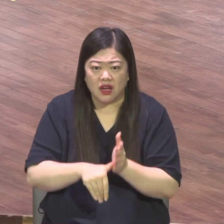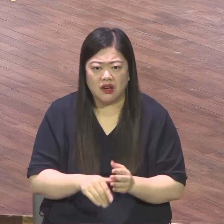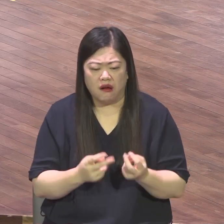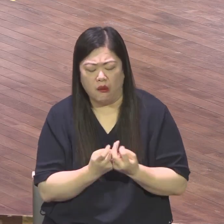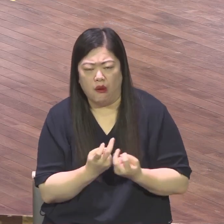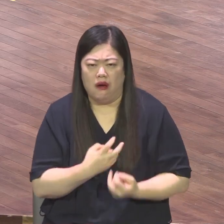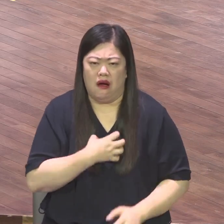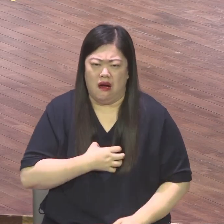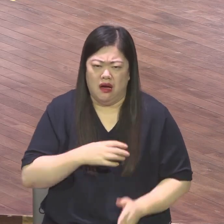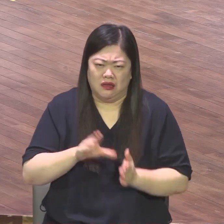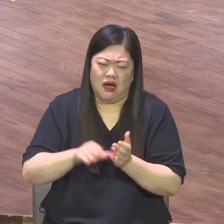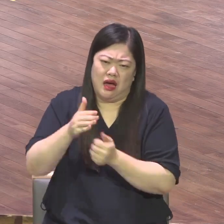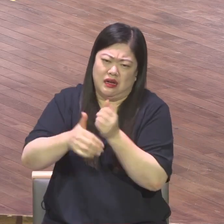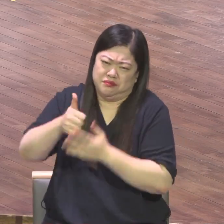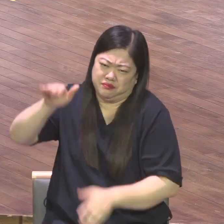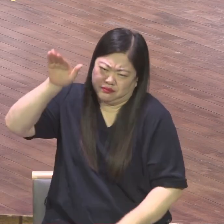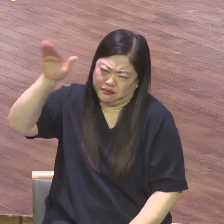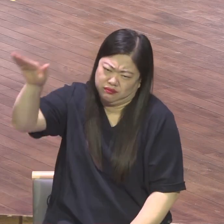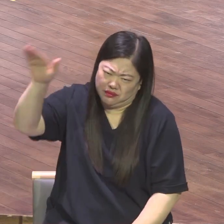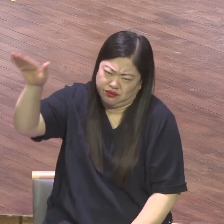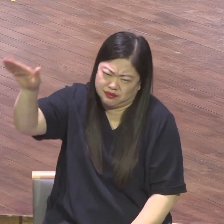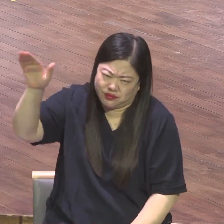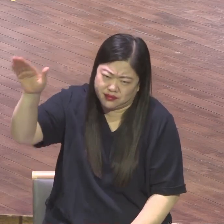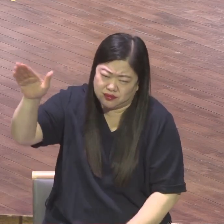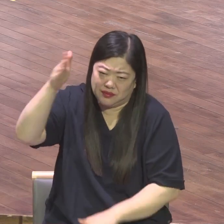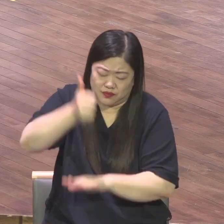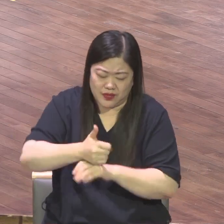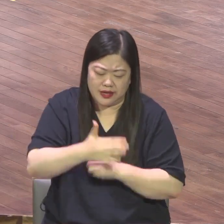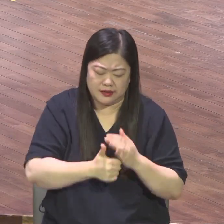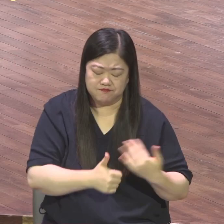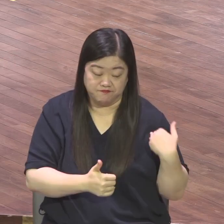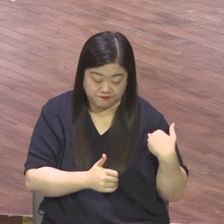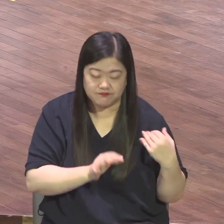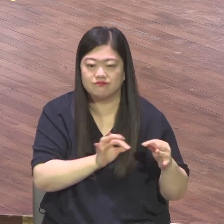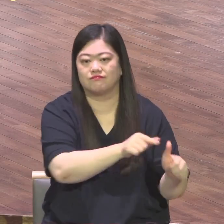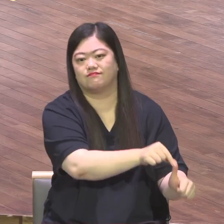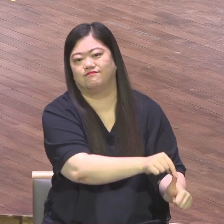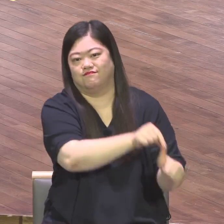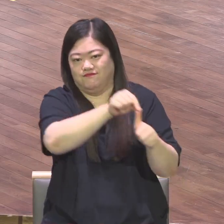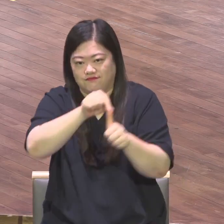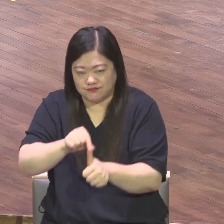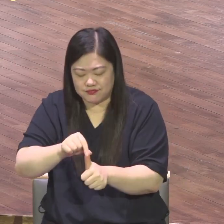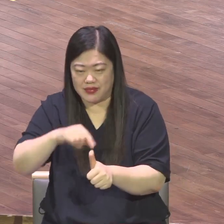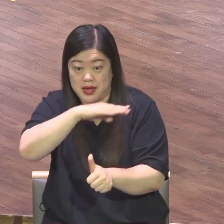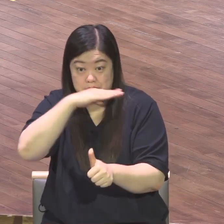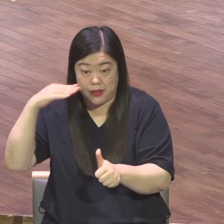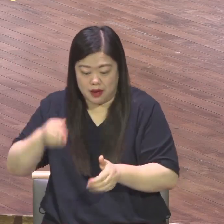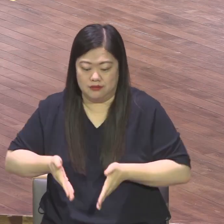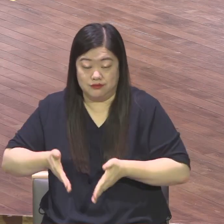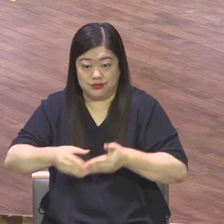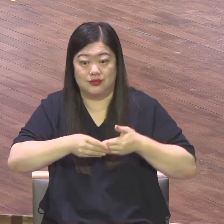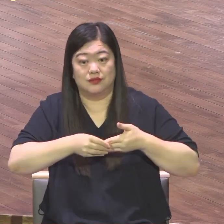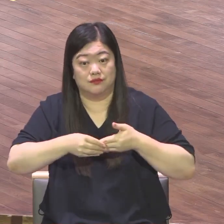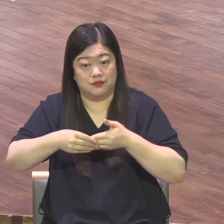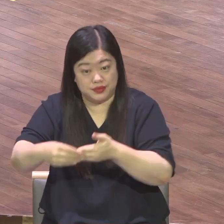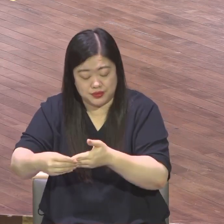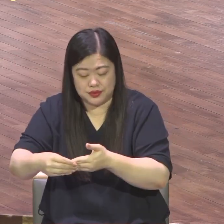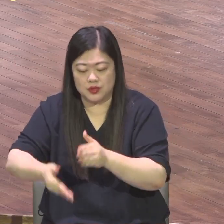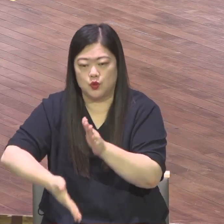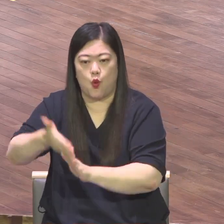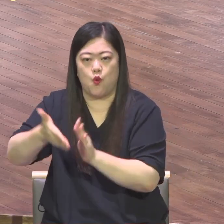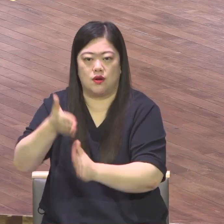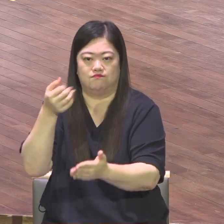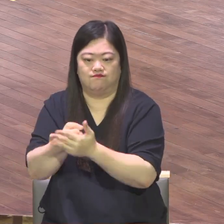중에 여호와께 부르짖음에 그들의 고통에서 건지시고 또 바른 길로 인도하사 거주할 성읍에 이르게